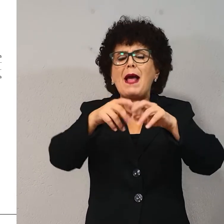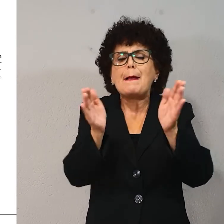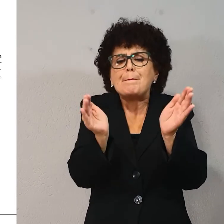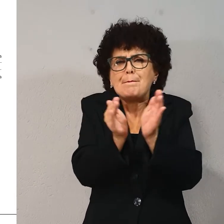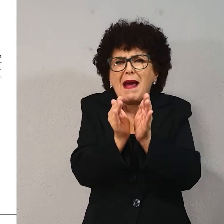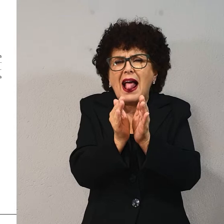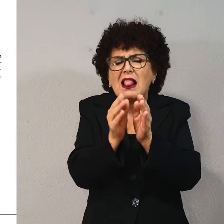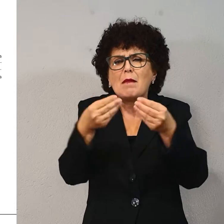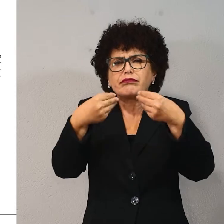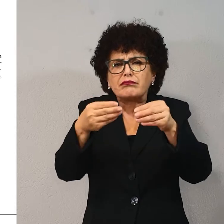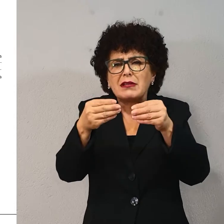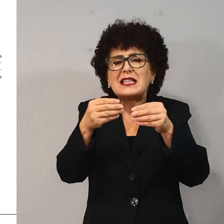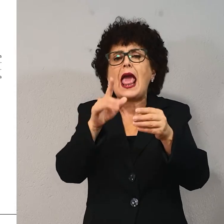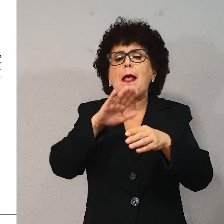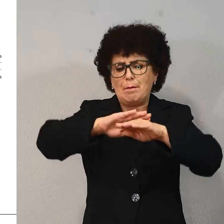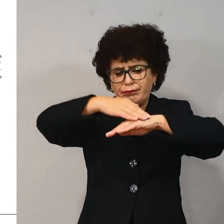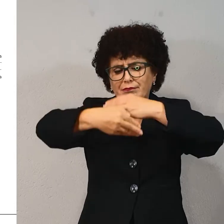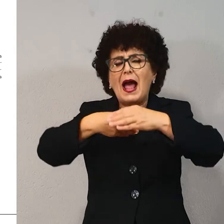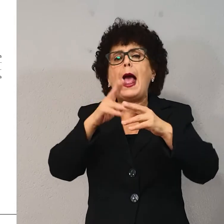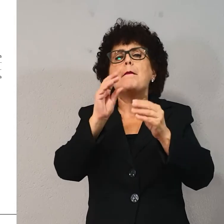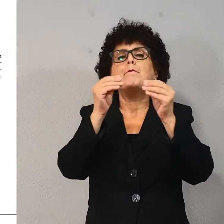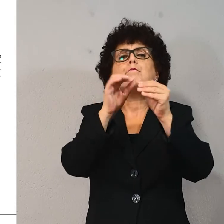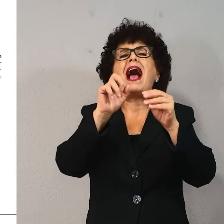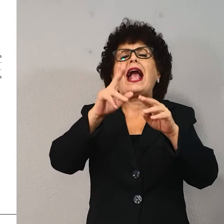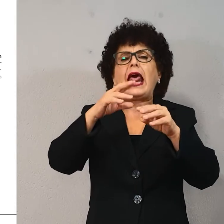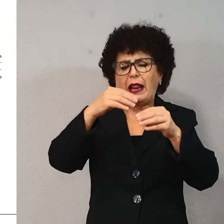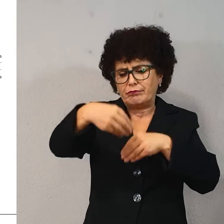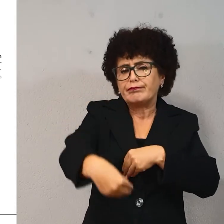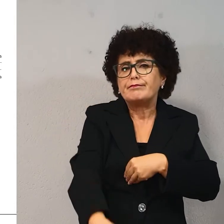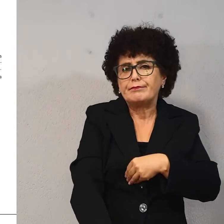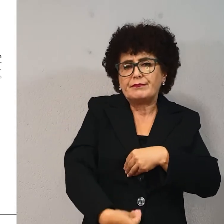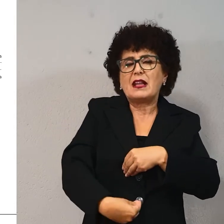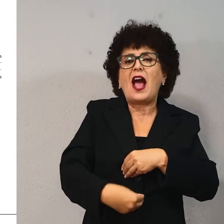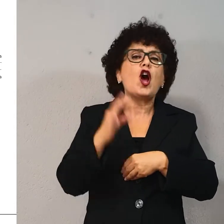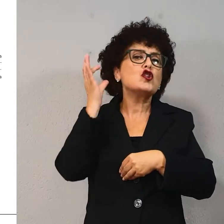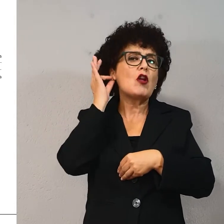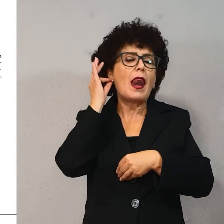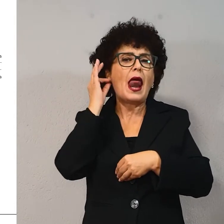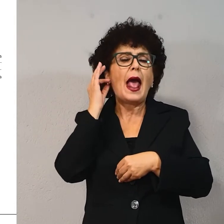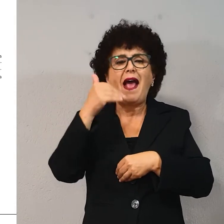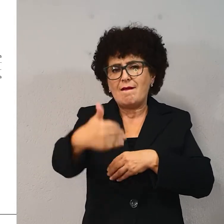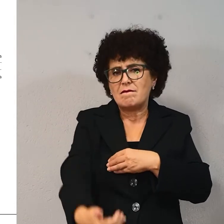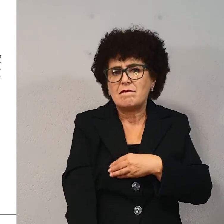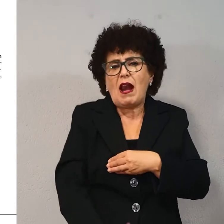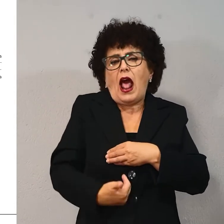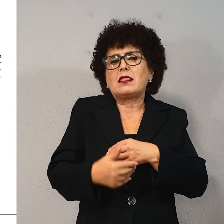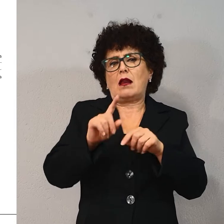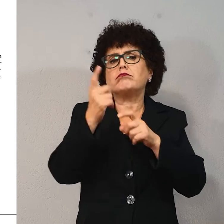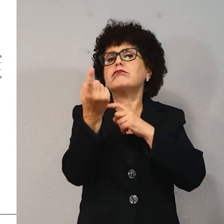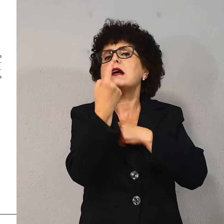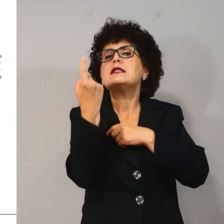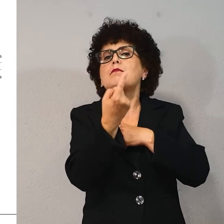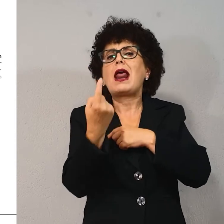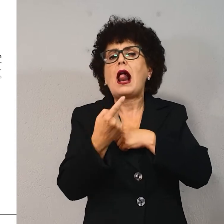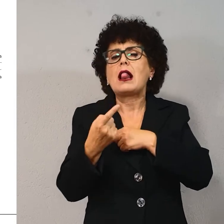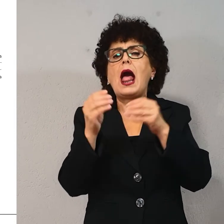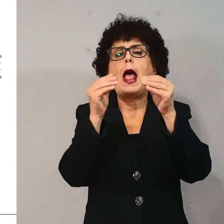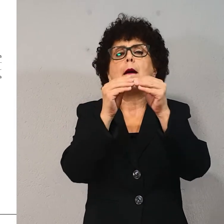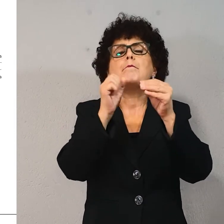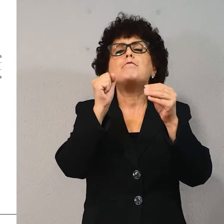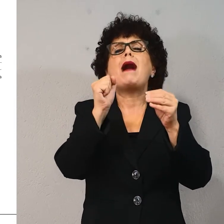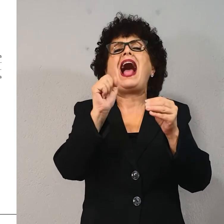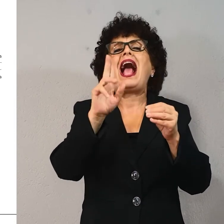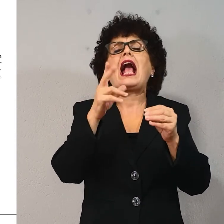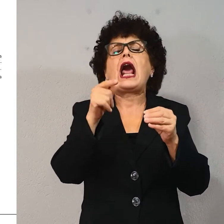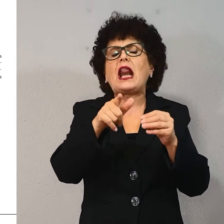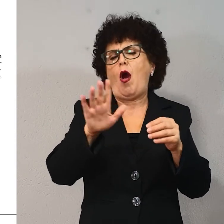пластична направа, обложена со бакар, која се става во внатрешноста на матката. Бакарот е отровен